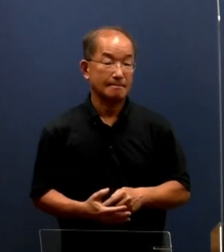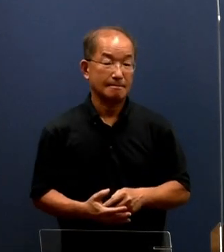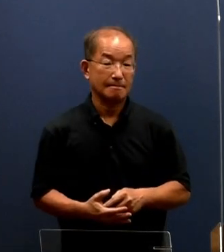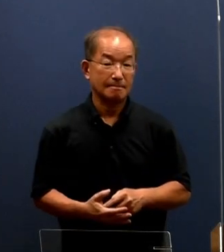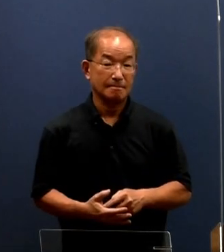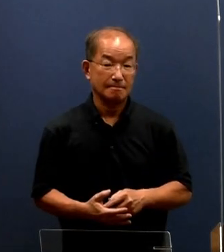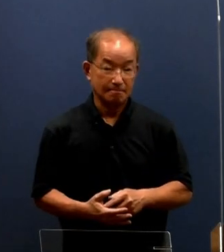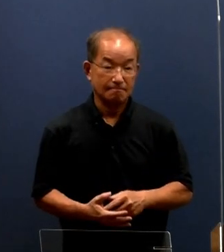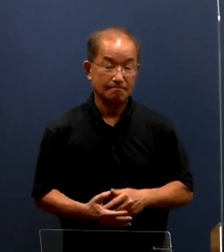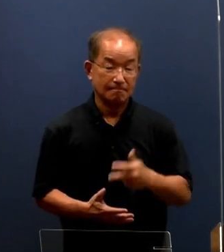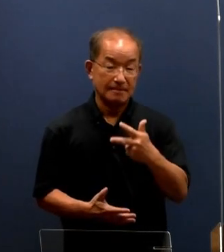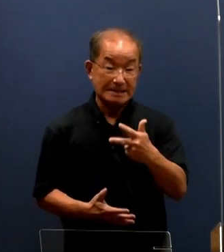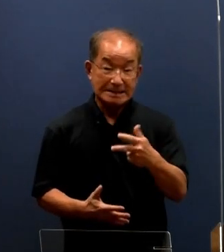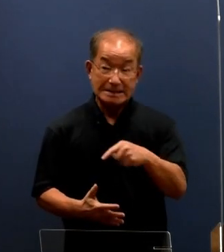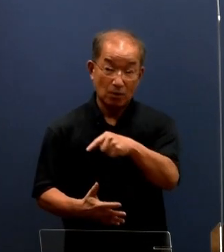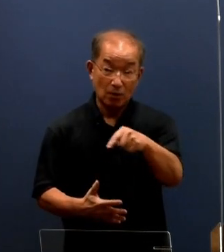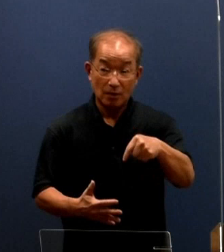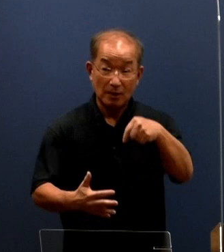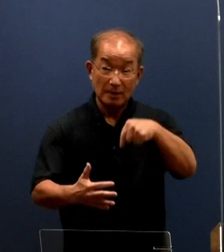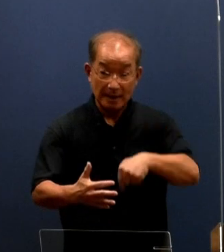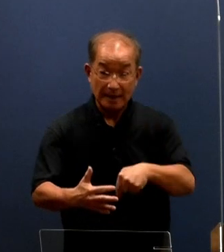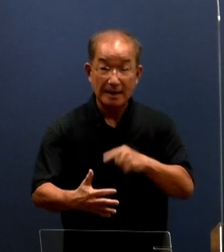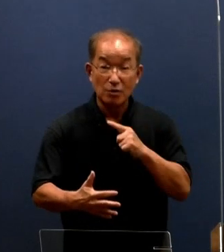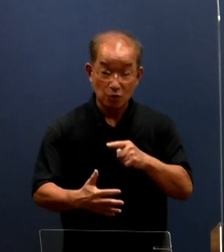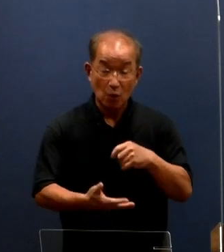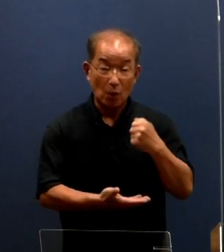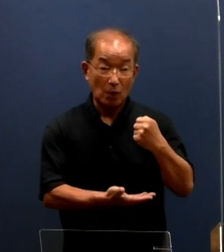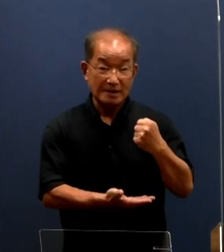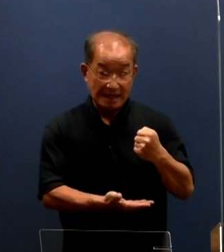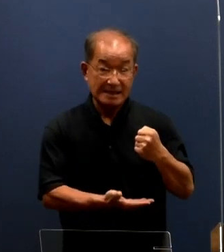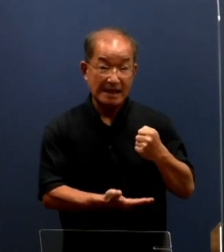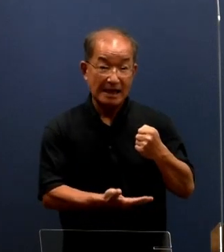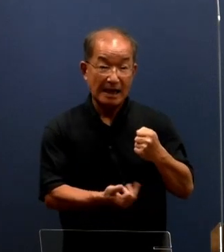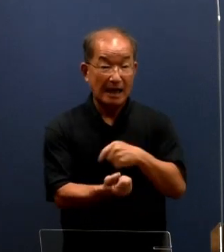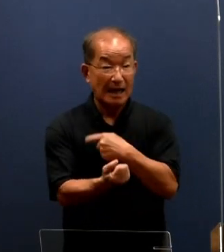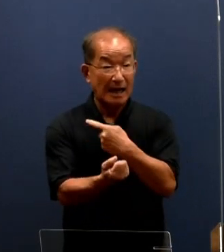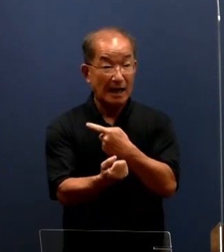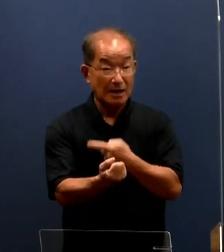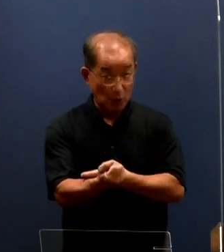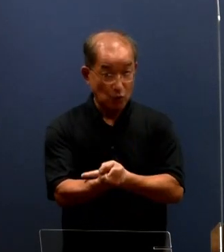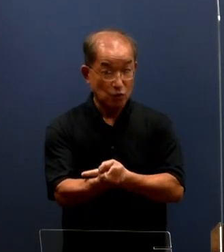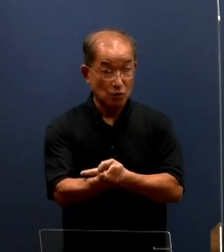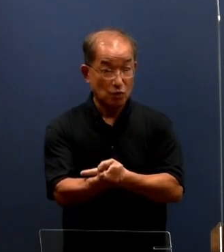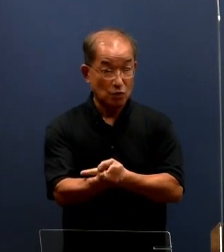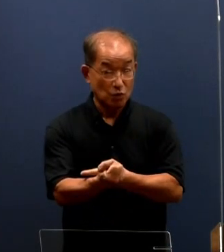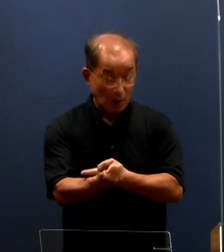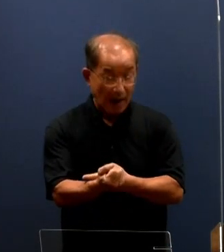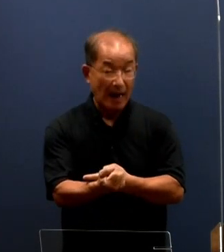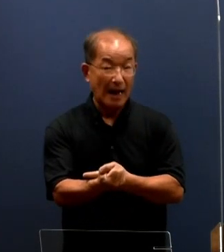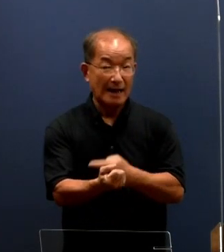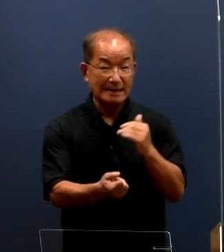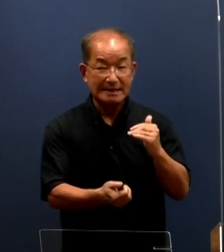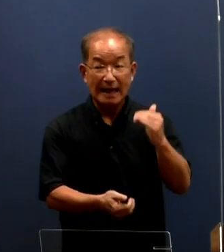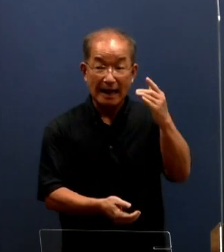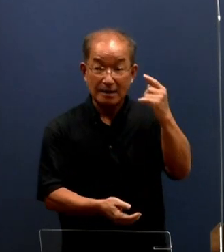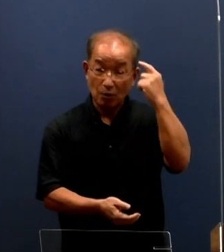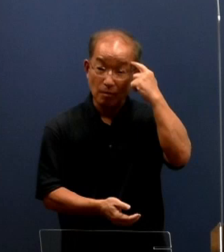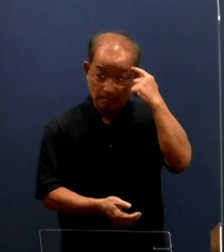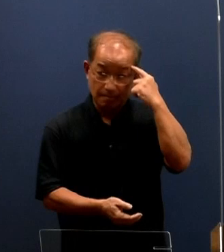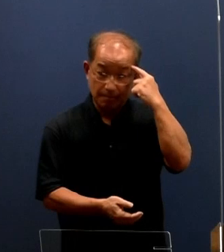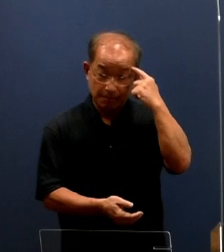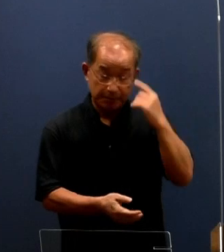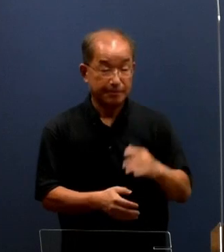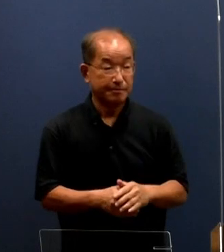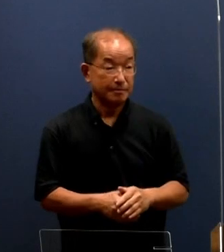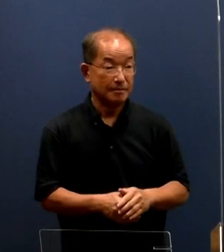市町村の市の中でいうと、財政力指数は多分平均よりずっと上だと思います。島根県は所